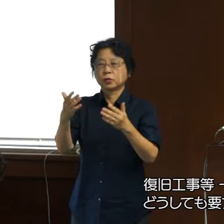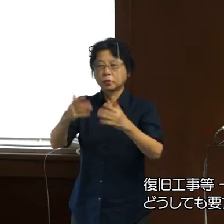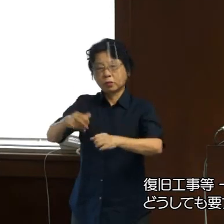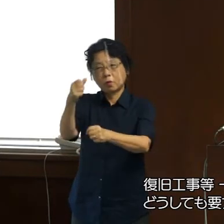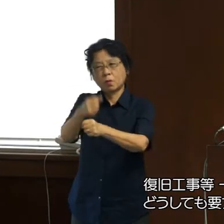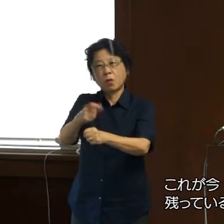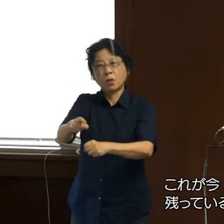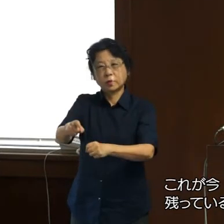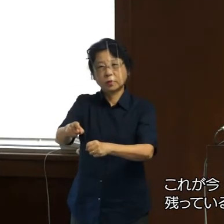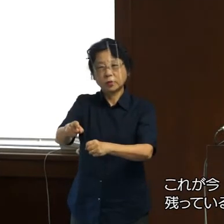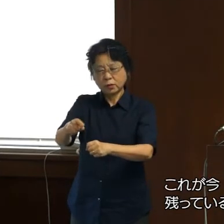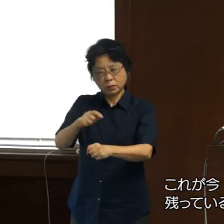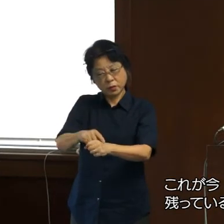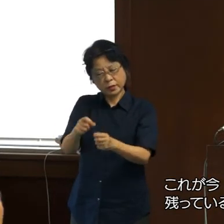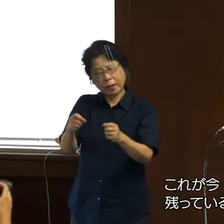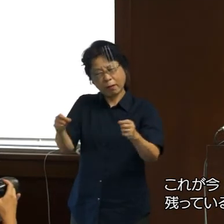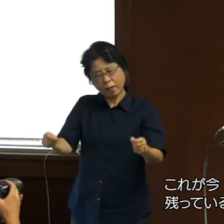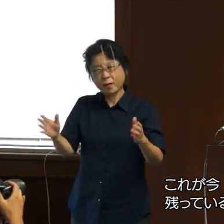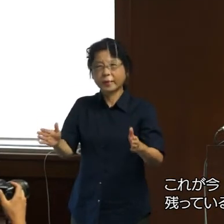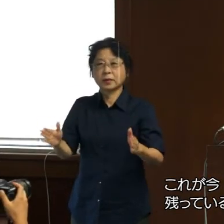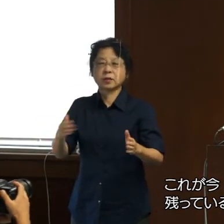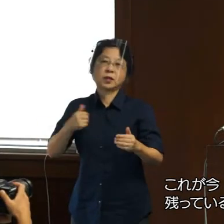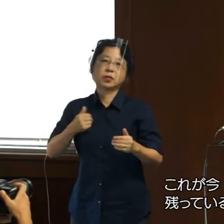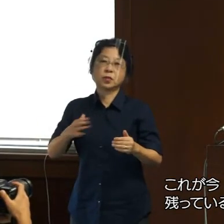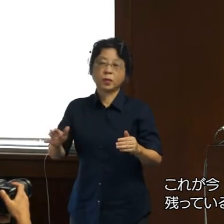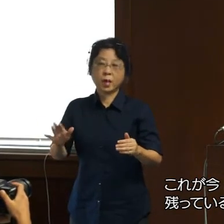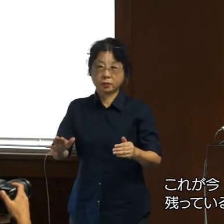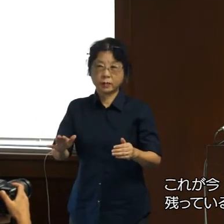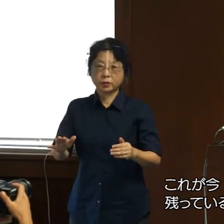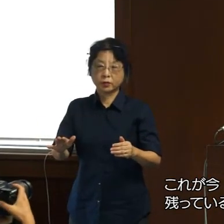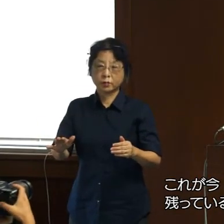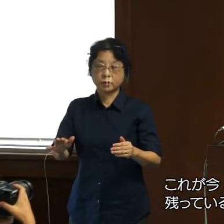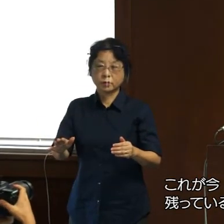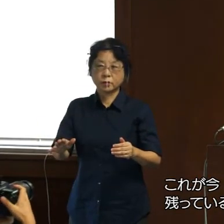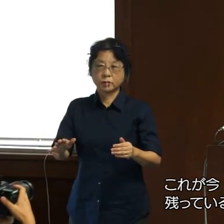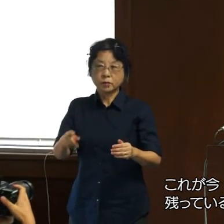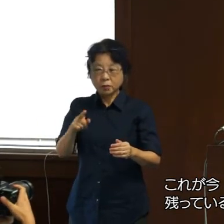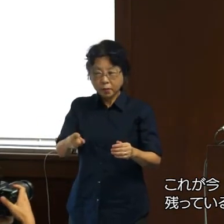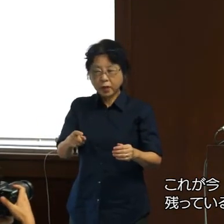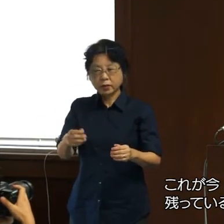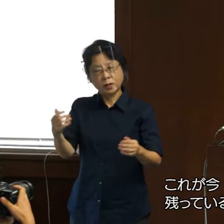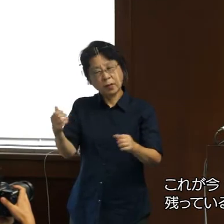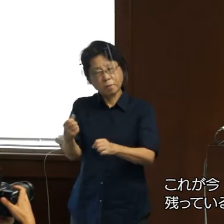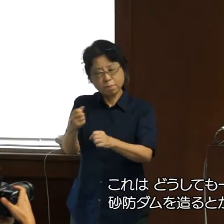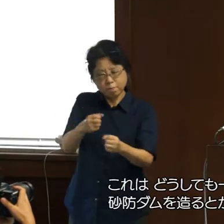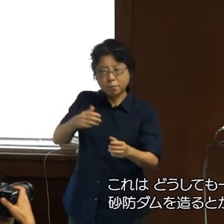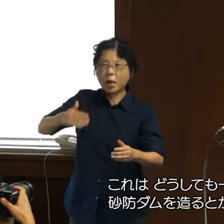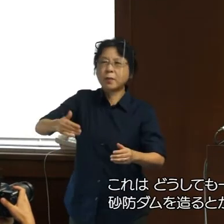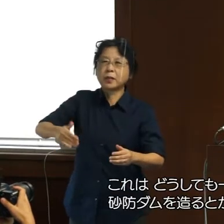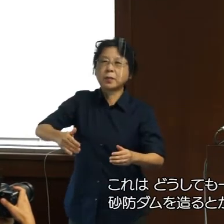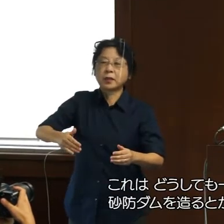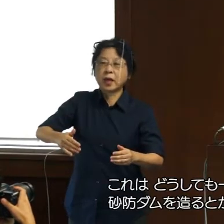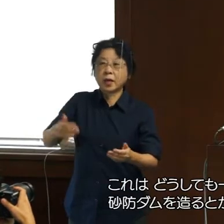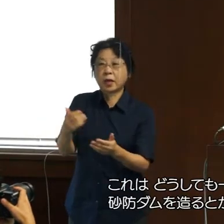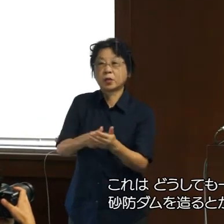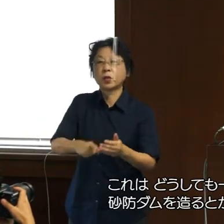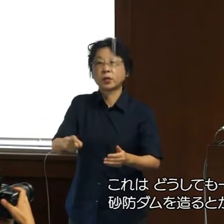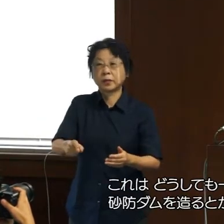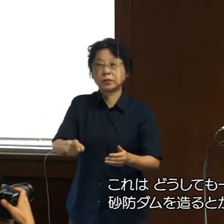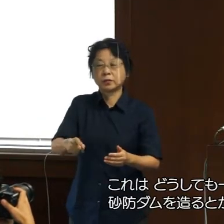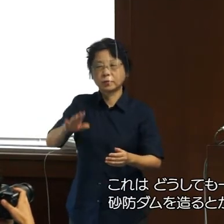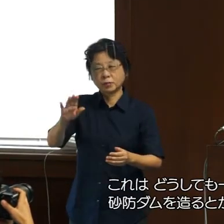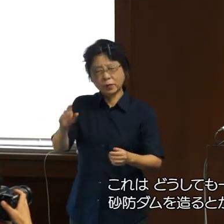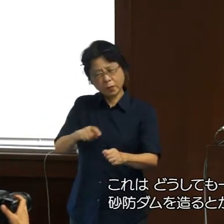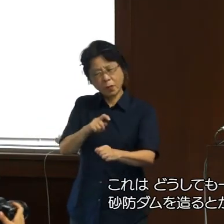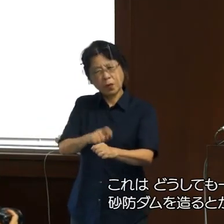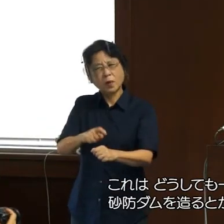するものであります。まあ、これが今まだ、懸案として残っているわけだけれども、まあ、これどうしても一定期間がかかるものだ、